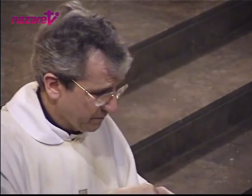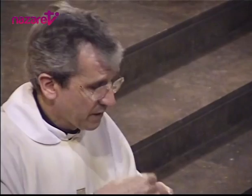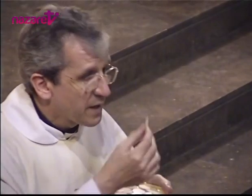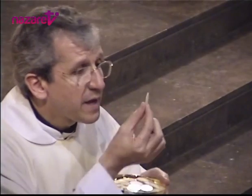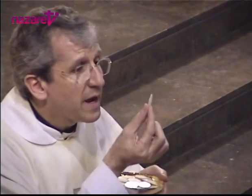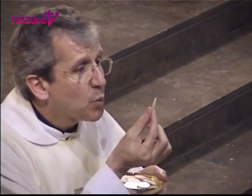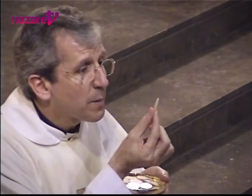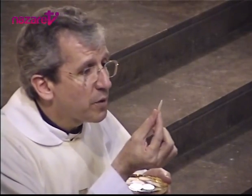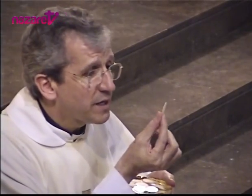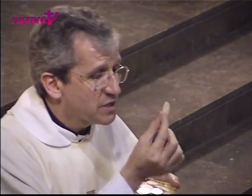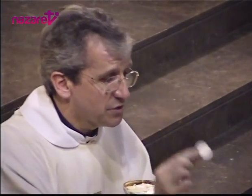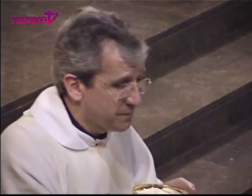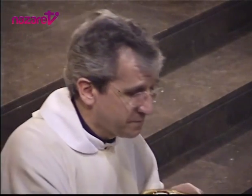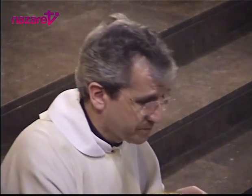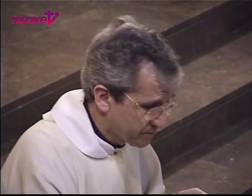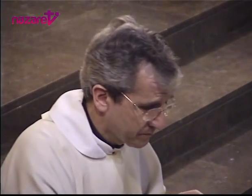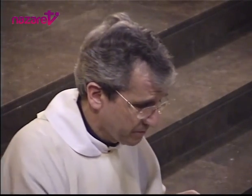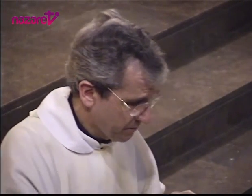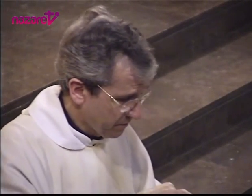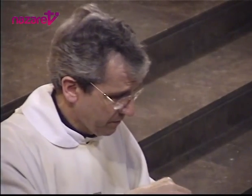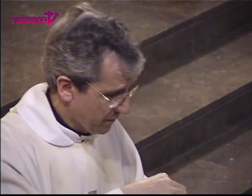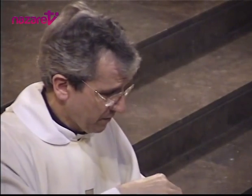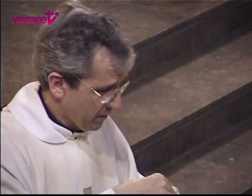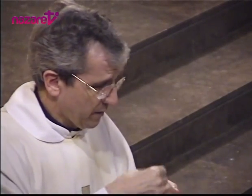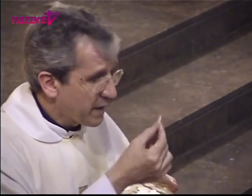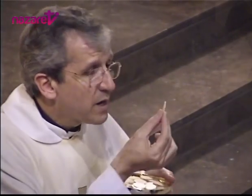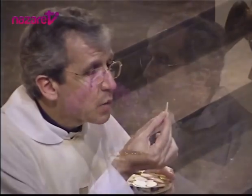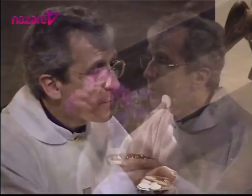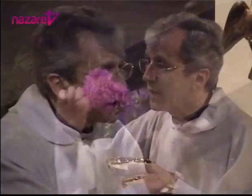amor de Dios Padre y la comunión del Espíritu Santo estén con todos vosotros